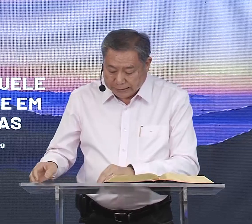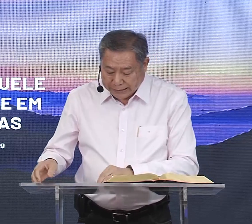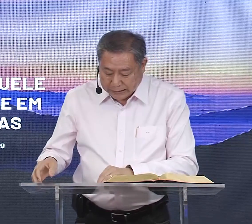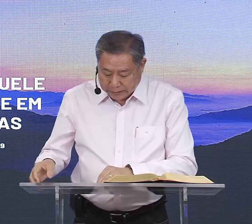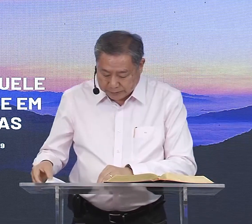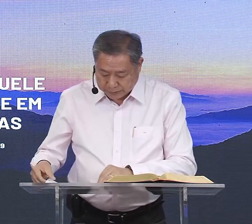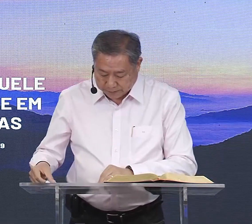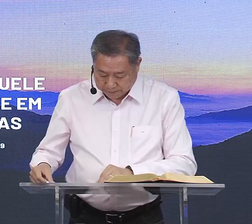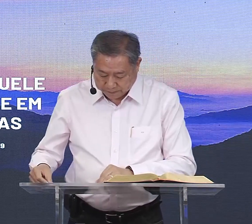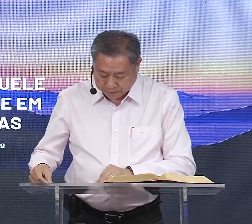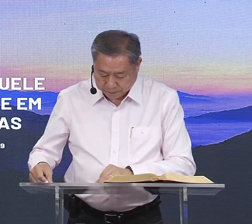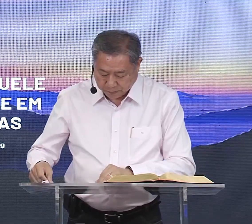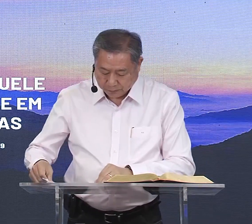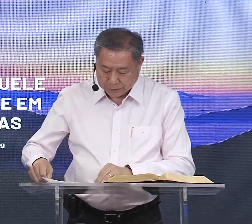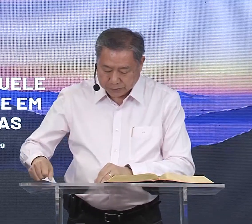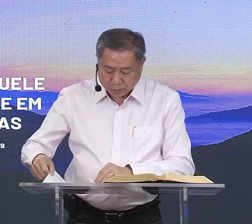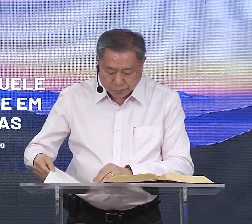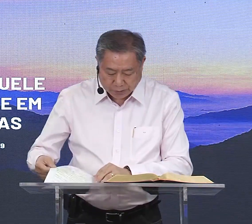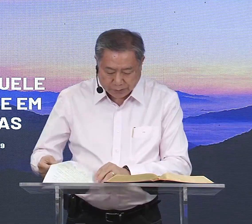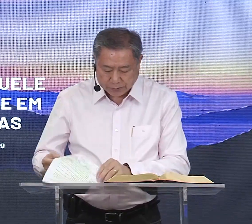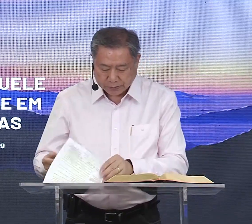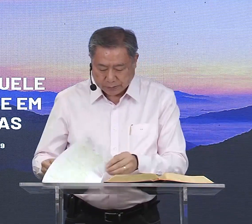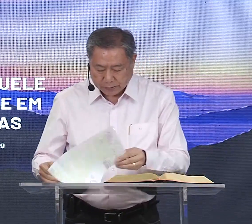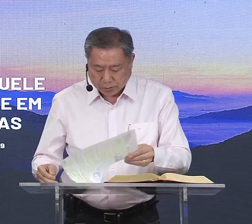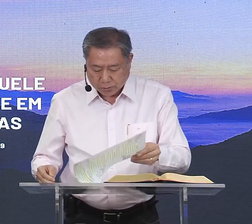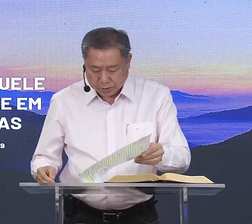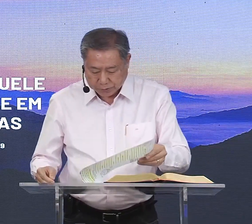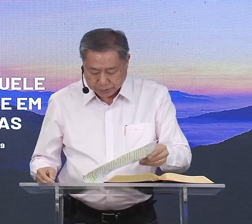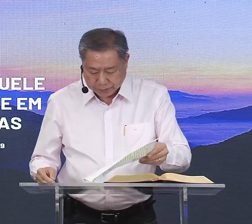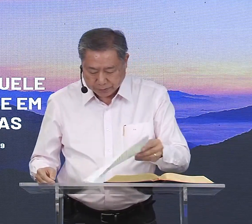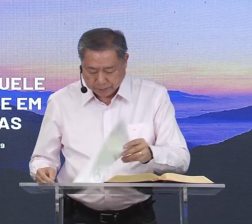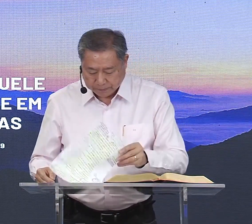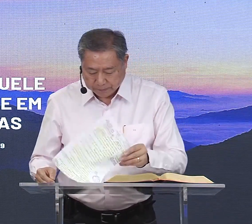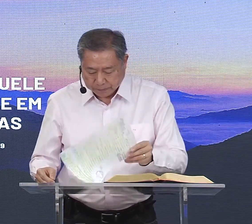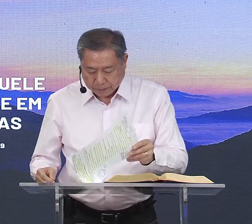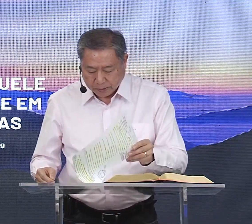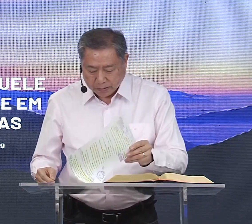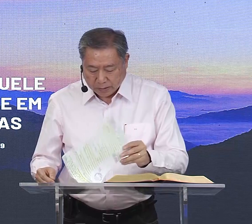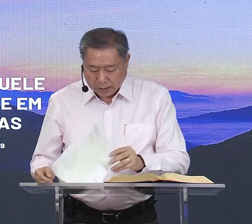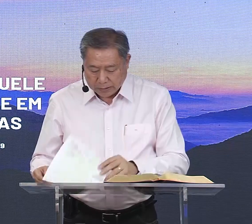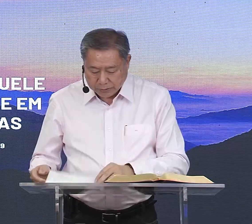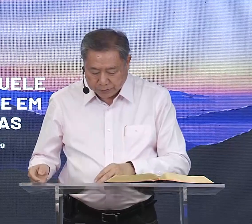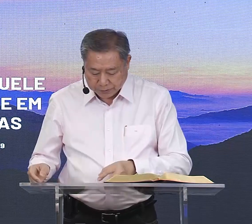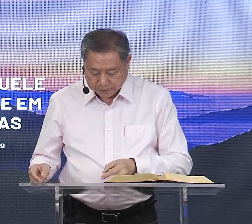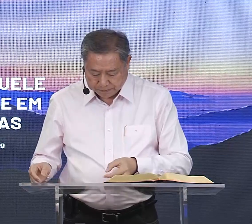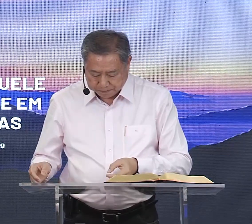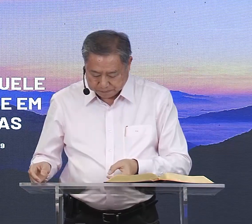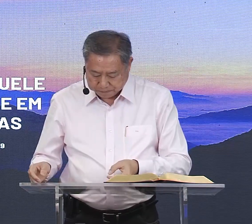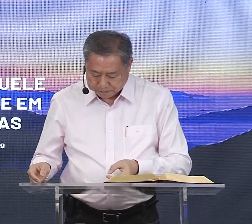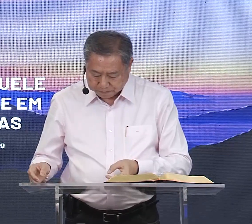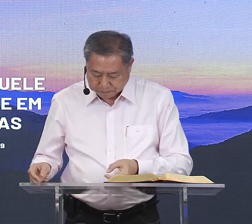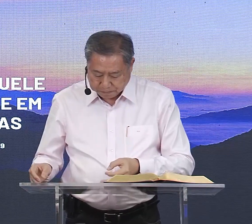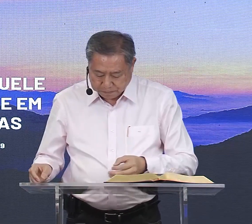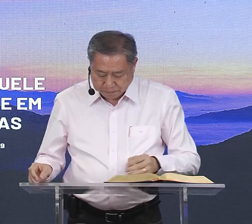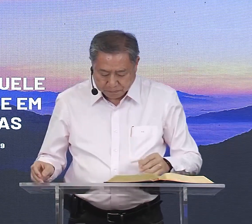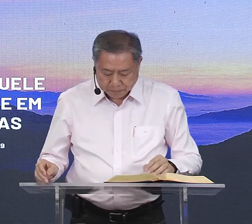versículo 15. Versículo 15, como diz? Ali disse,